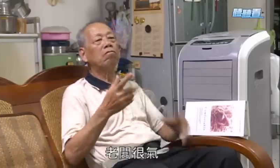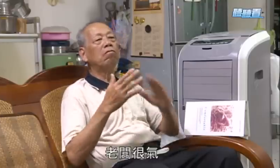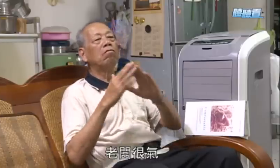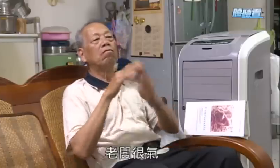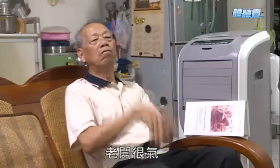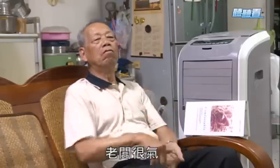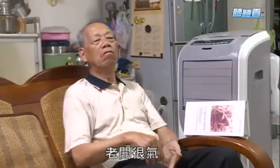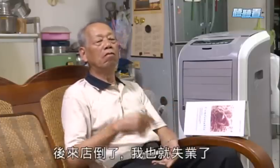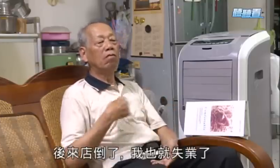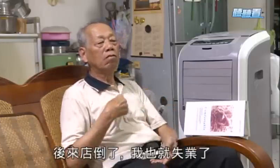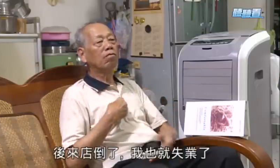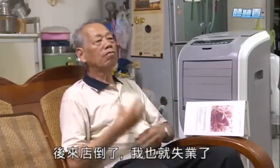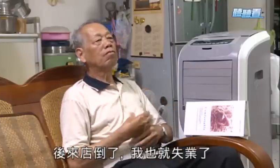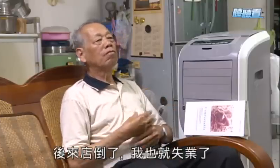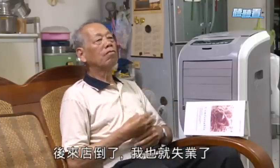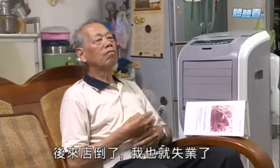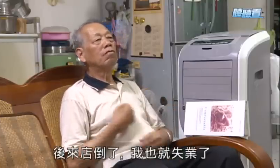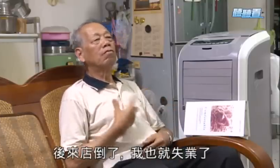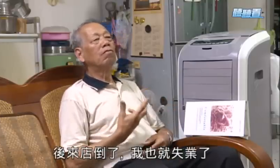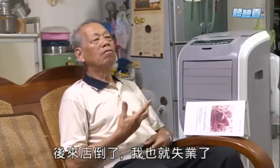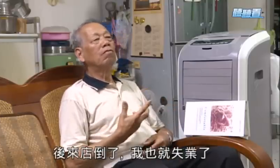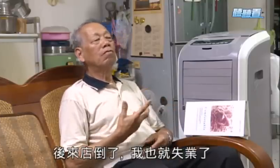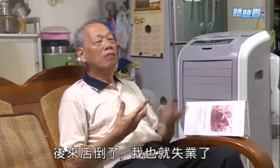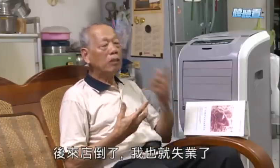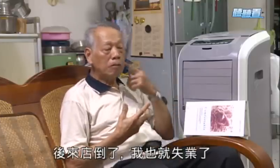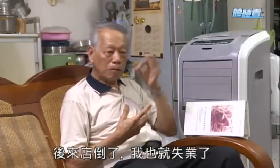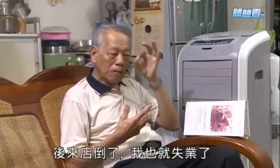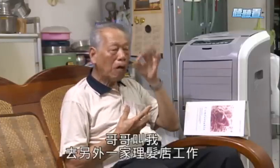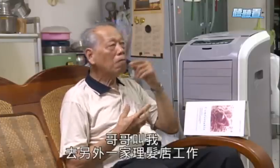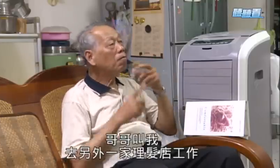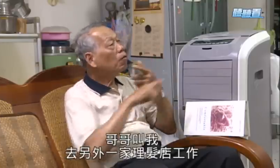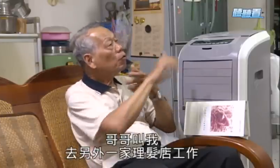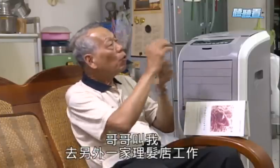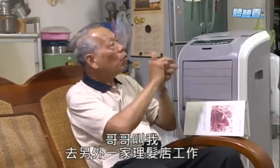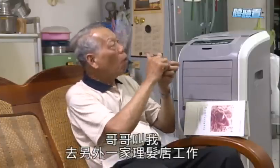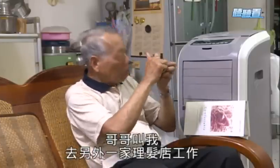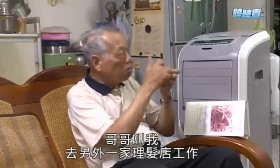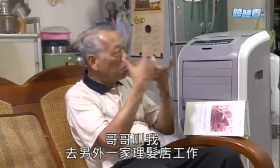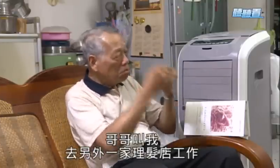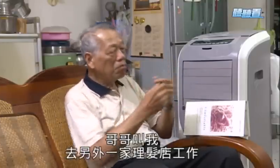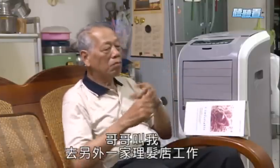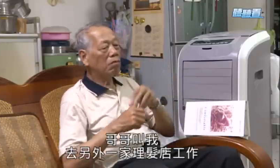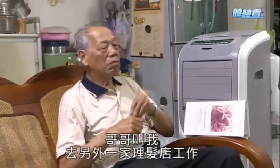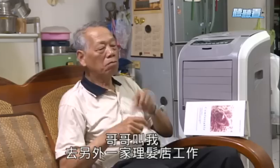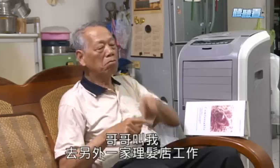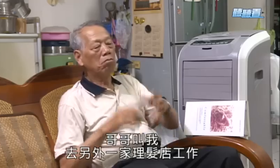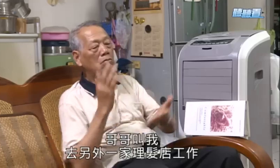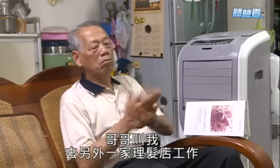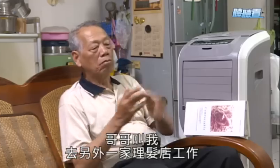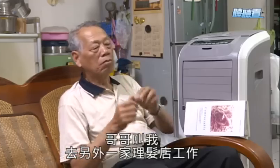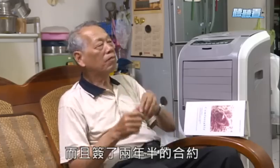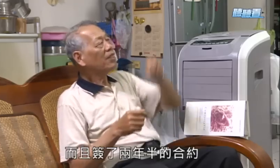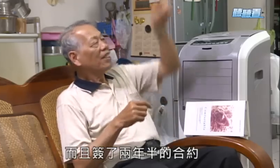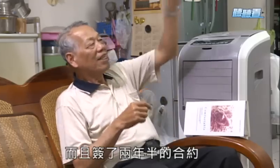很气啊。后来颠倒了，我也就失业了。哥哥呢叫我去另外一家理发店工作，而且签